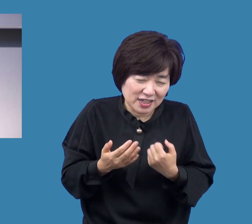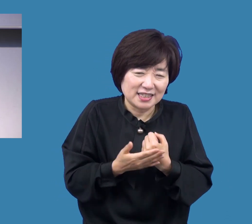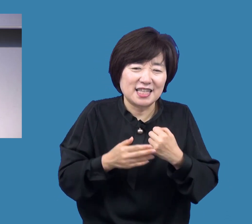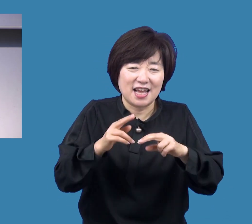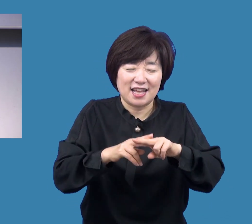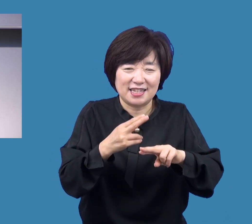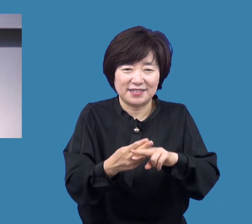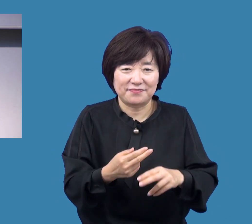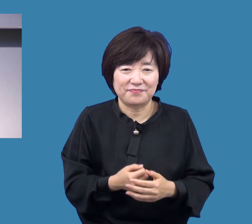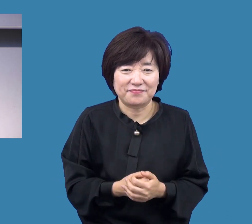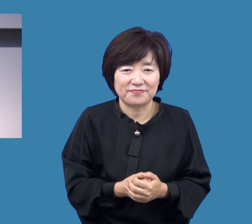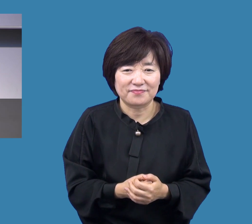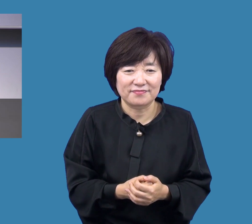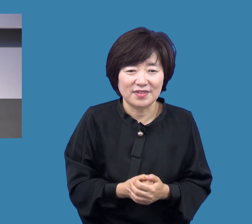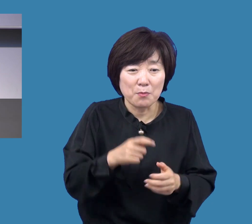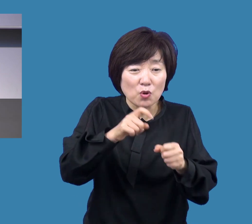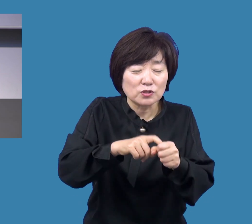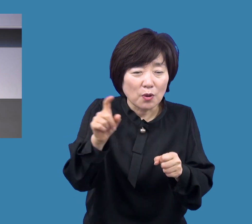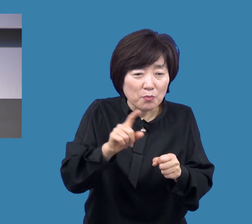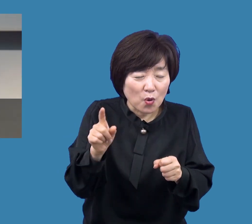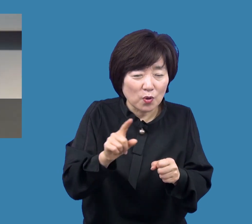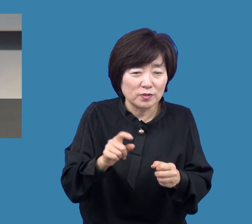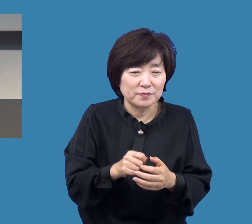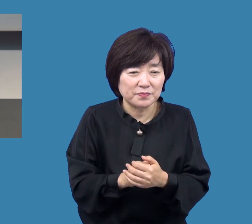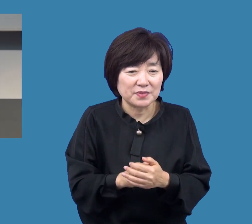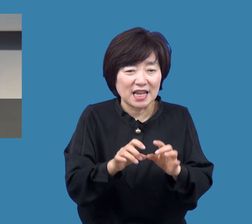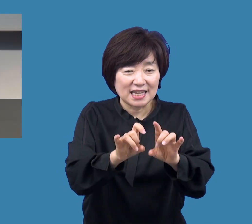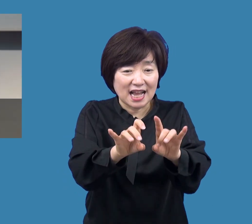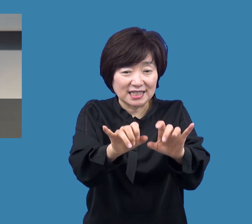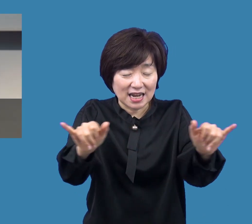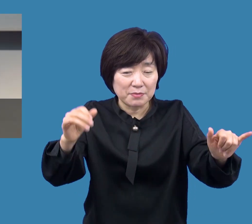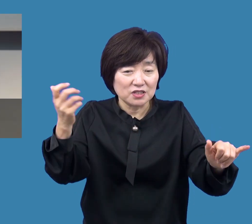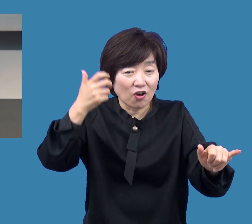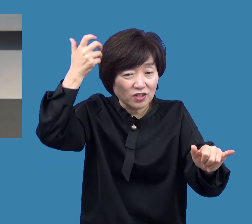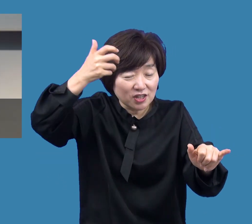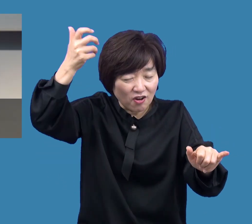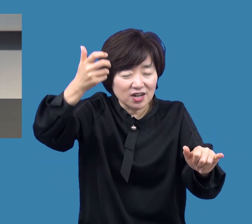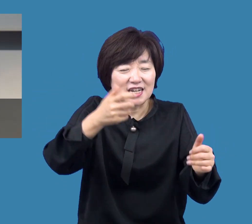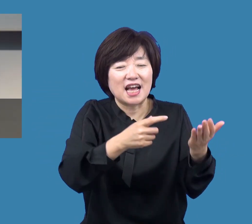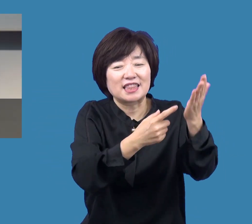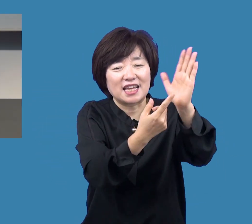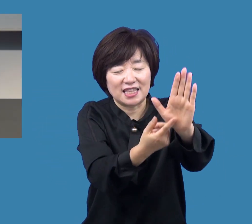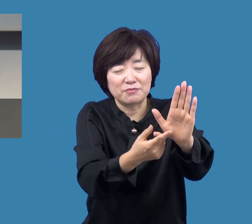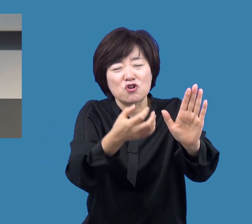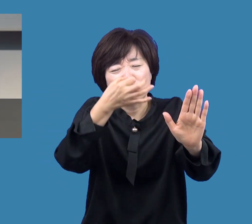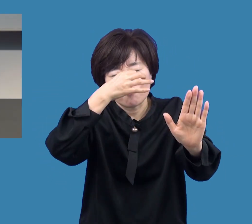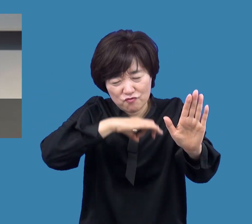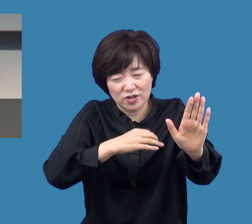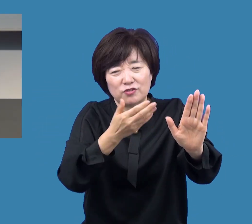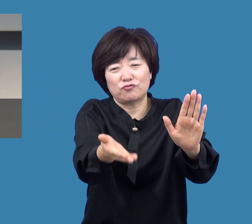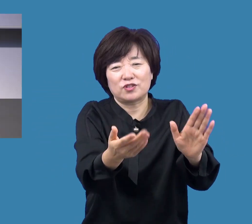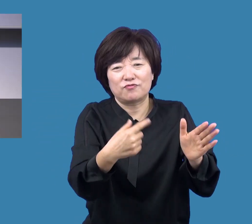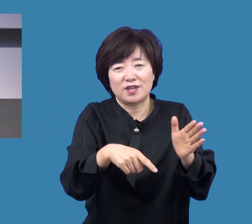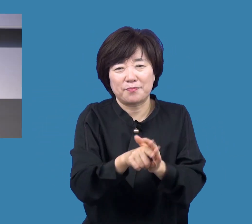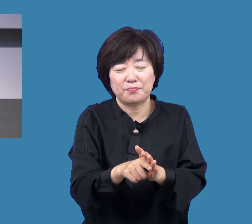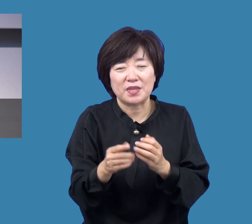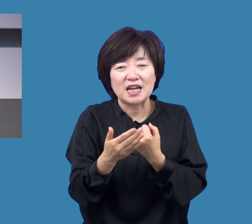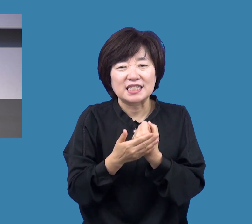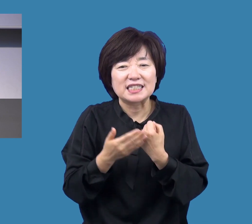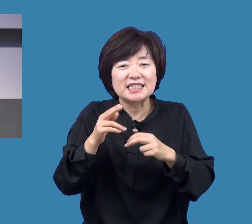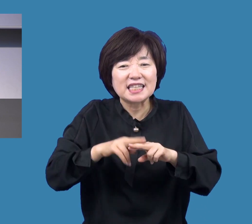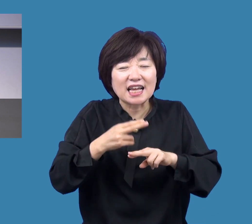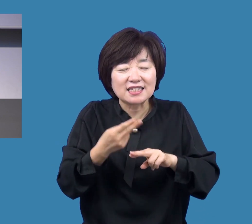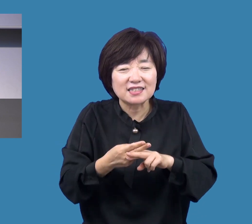목적에 대해서 7절에 이렇게 얘기합니다. 시작. 각 사람에게 성령을 나타내시면 유익하게 하려 하심이라. 은사는